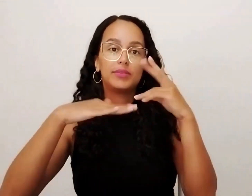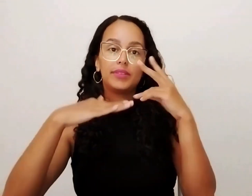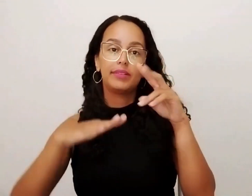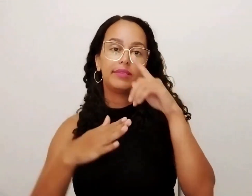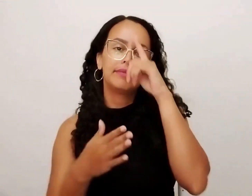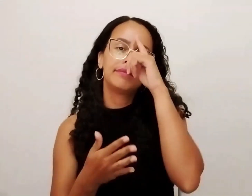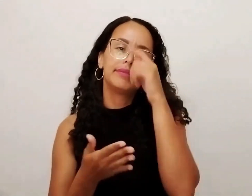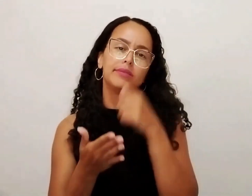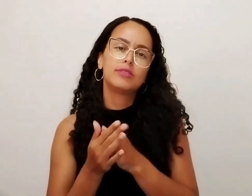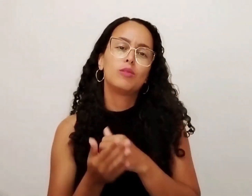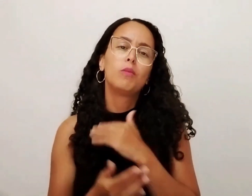Epílogo.